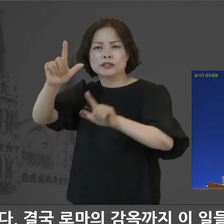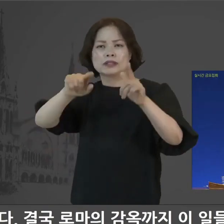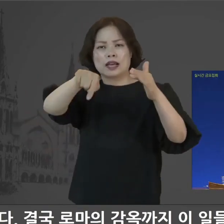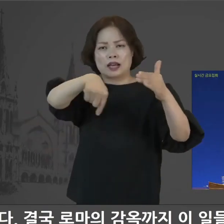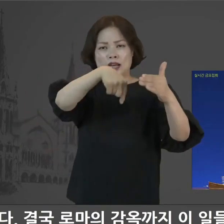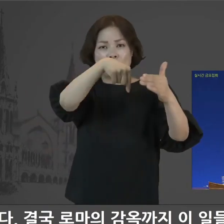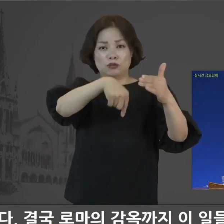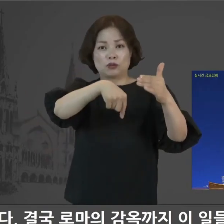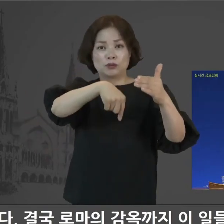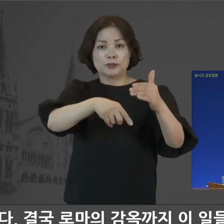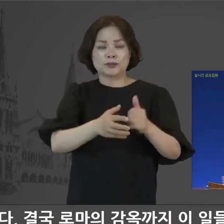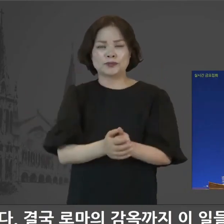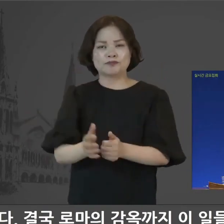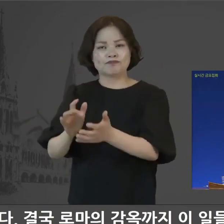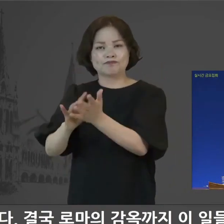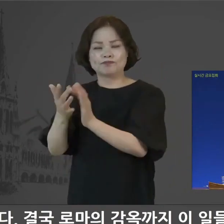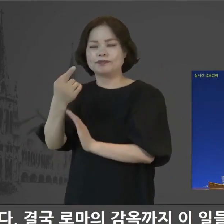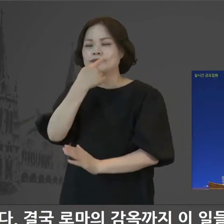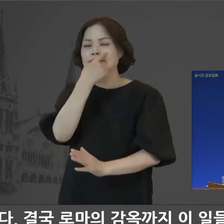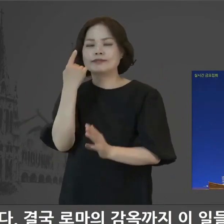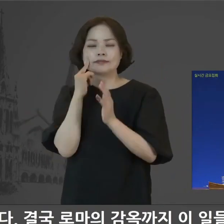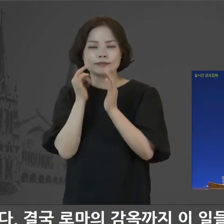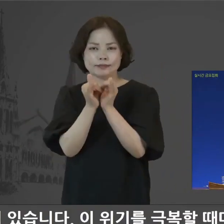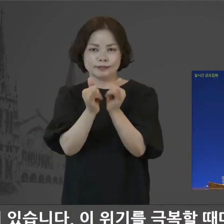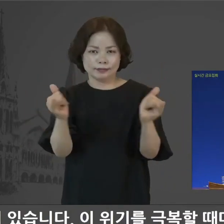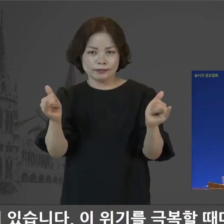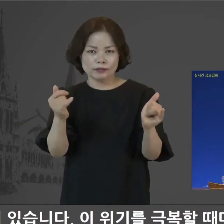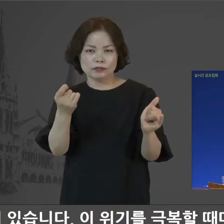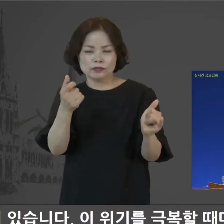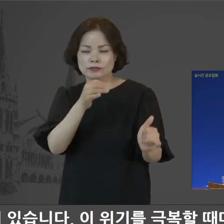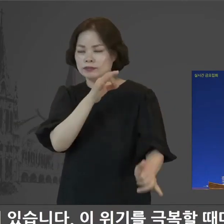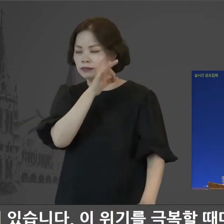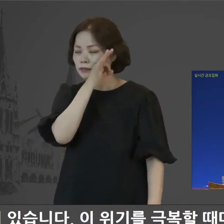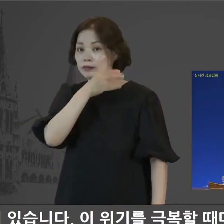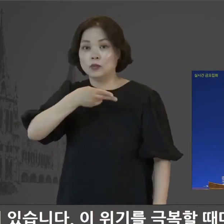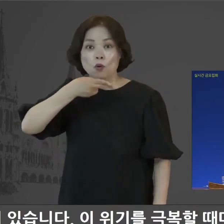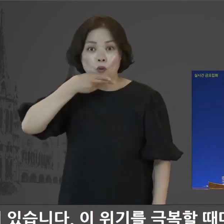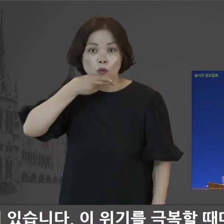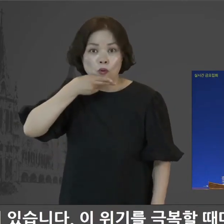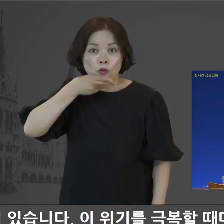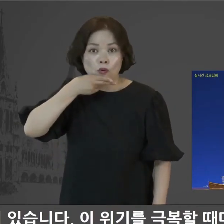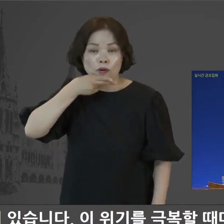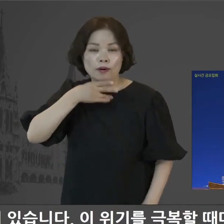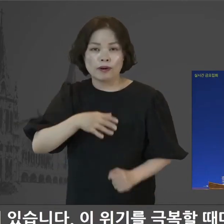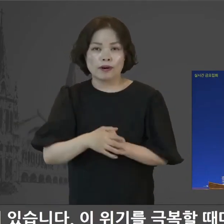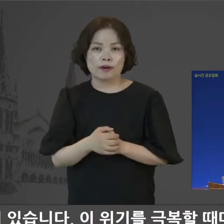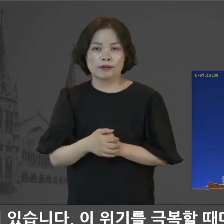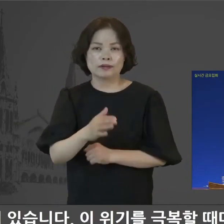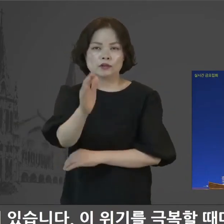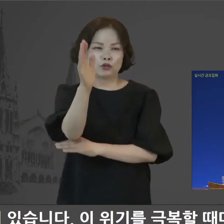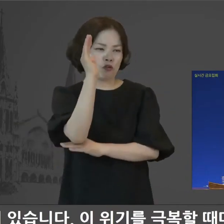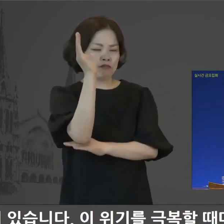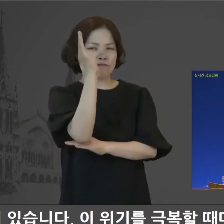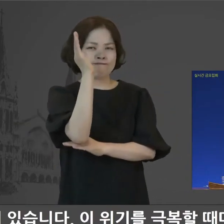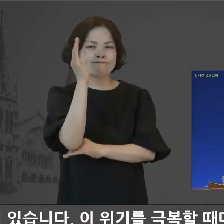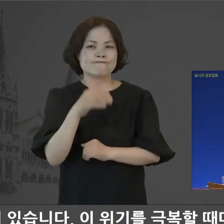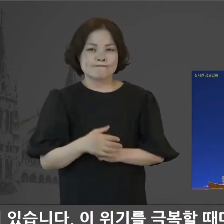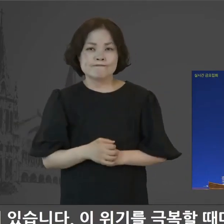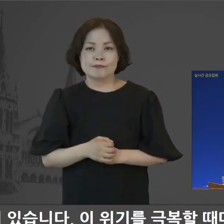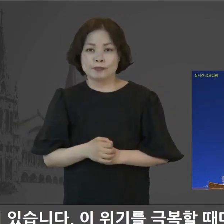속에서 예수의 증인이 되는 일을 조금도 부끄러워하지 않습니다. 이제 설교하는 거죠.